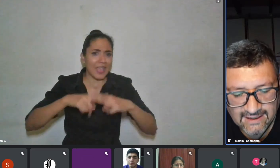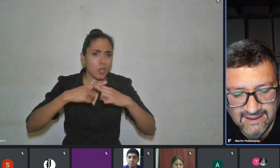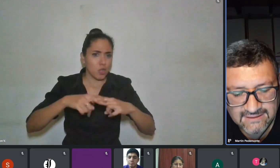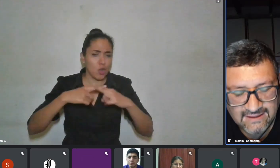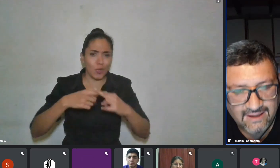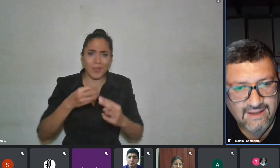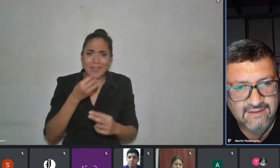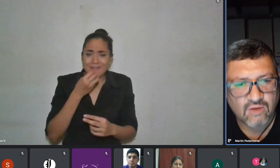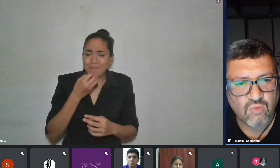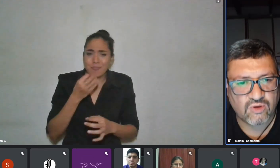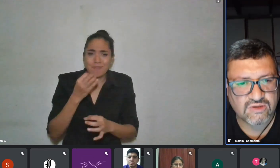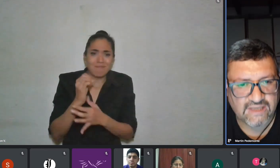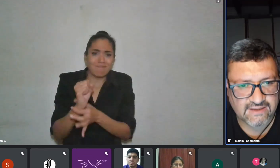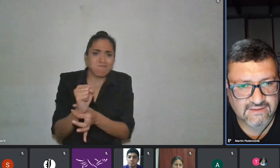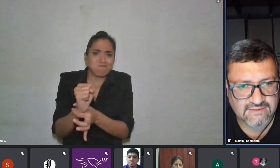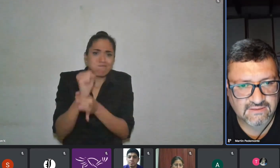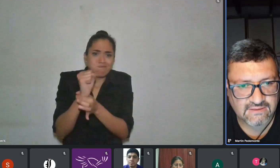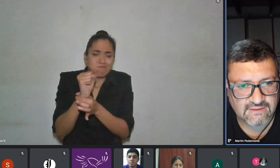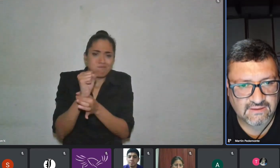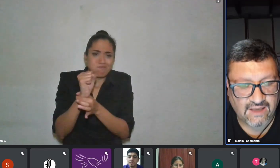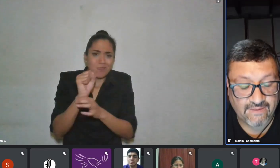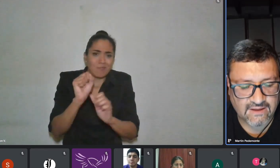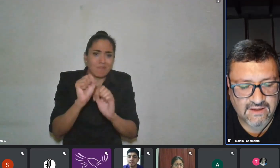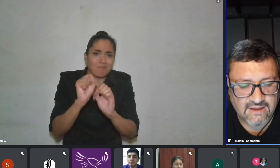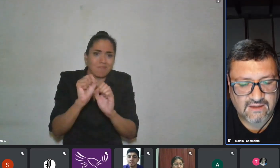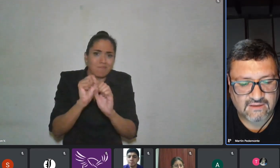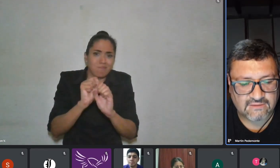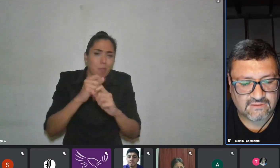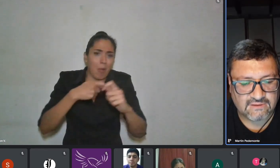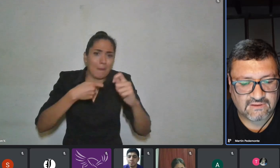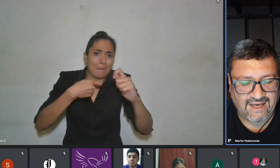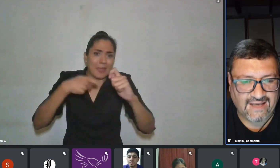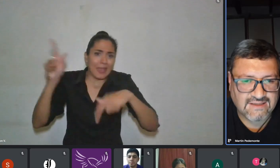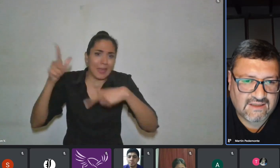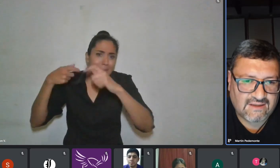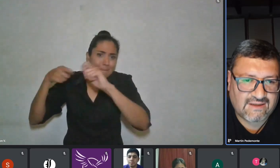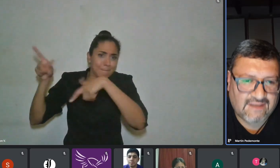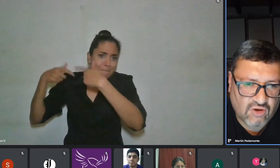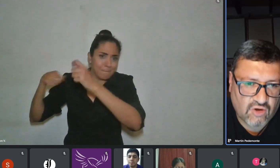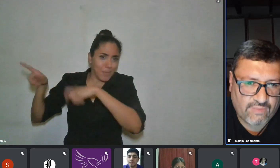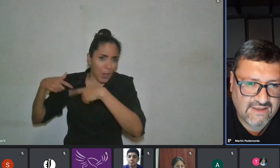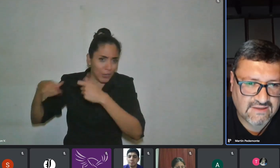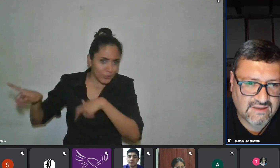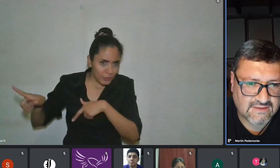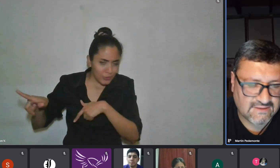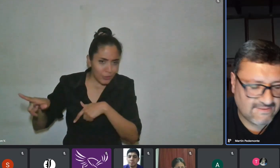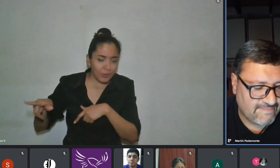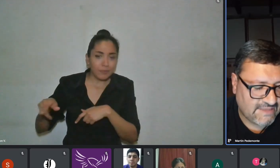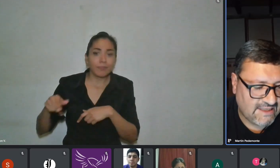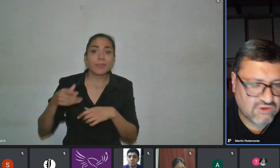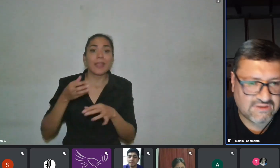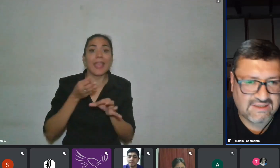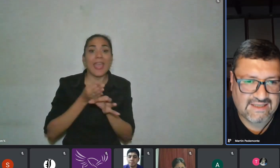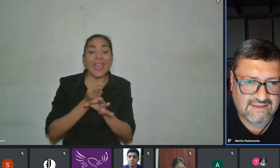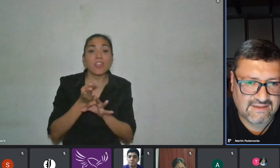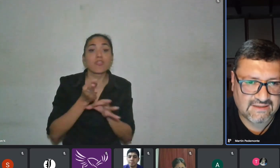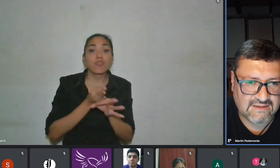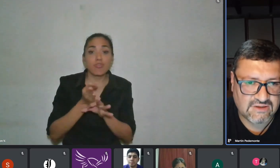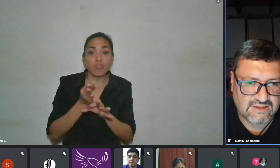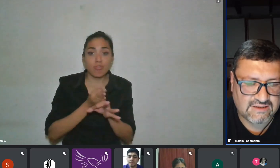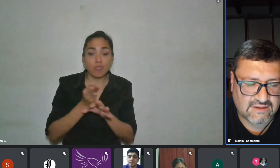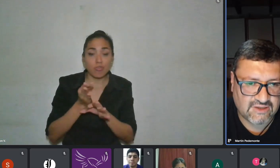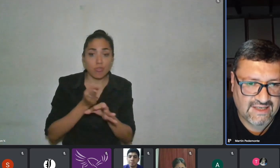que es tan grande como Buenos Aires. A ver, ¿hace ricos los países el hecho de tener